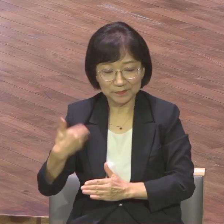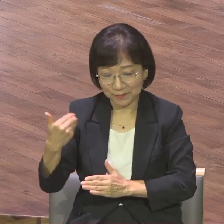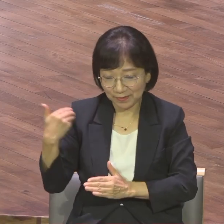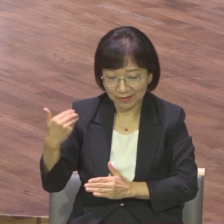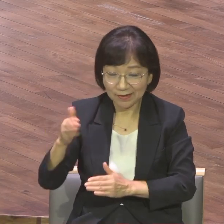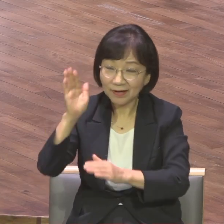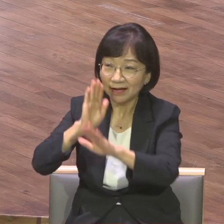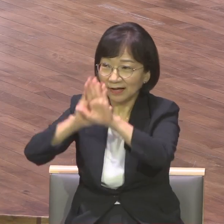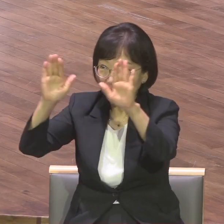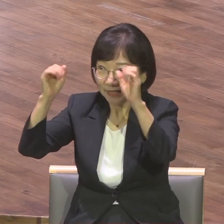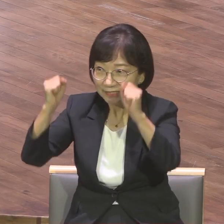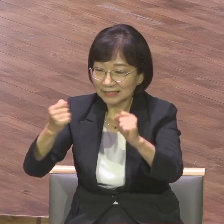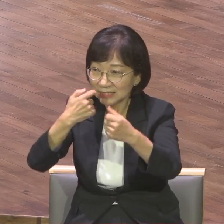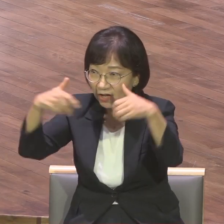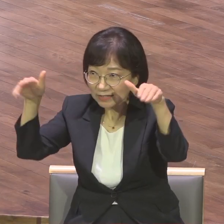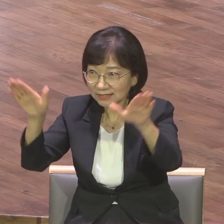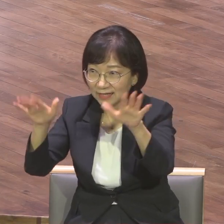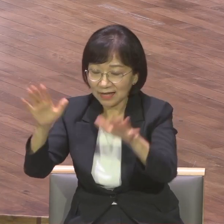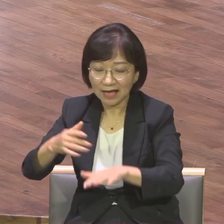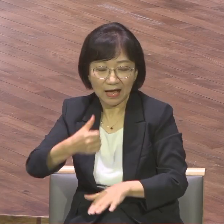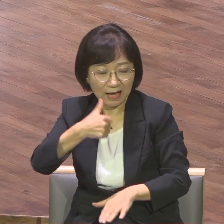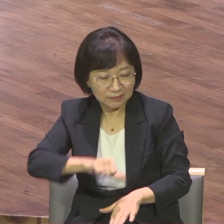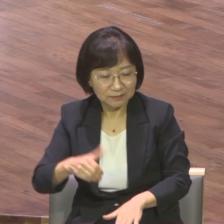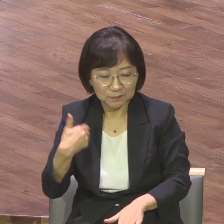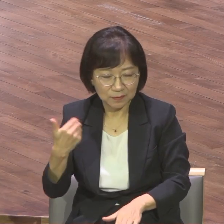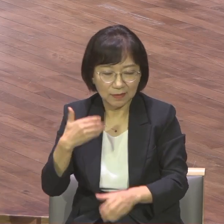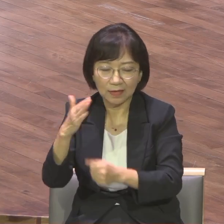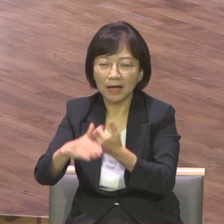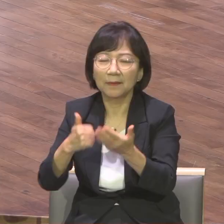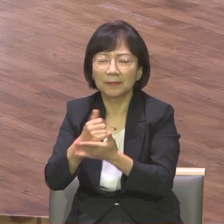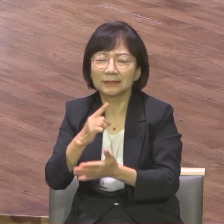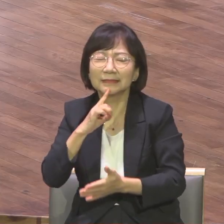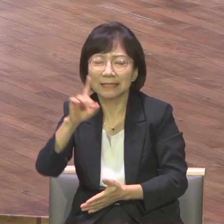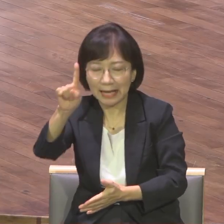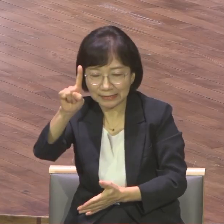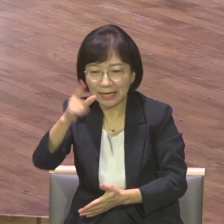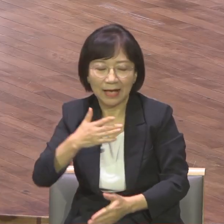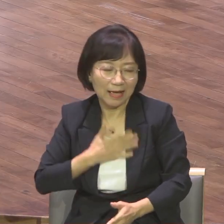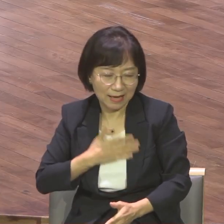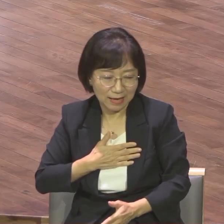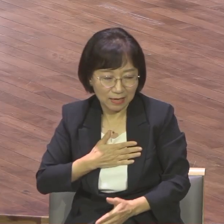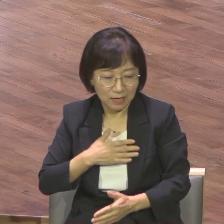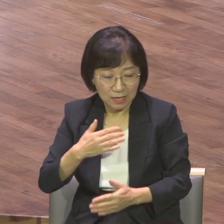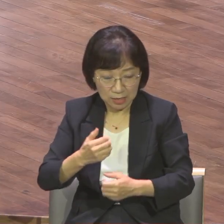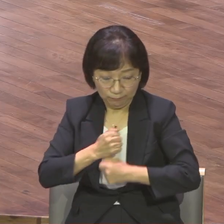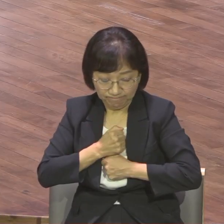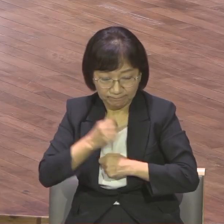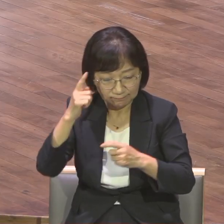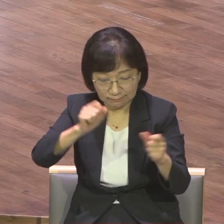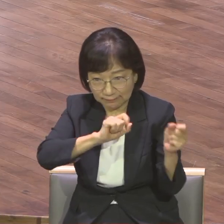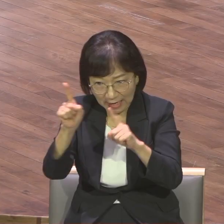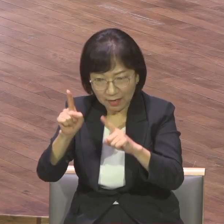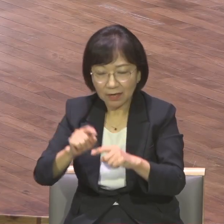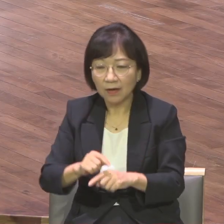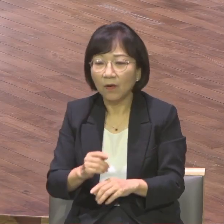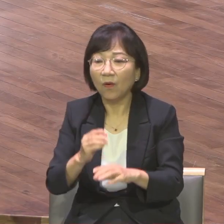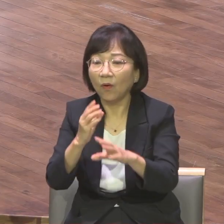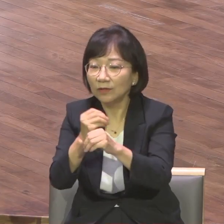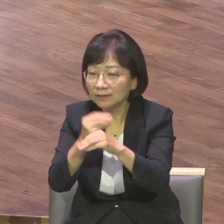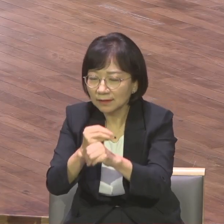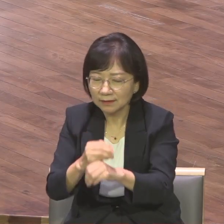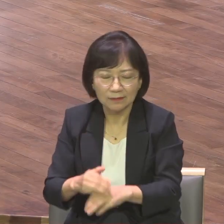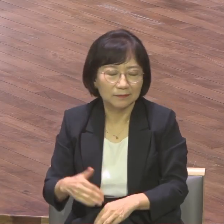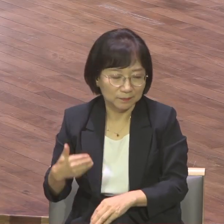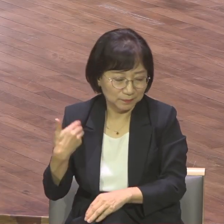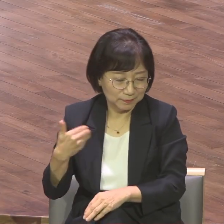있는 천사들도 아들도 모르고 아버지만 아시느니라. 주의하라, 깨어있으라. 그때가 언제인지 알지